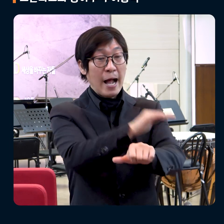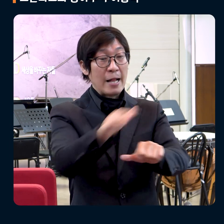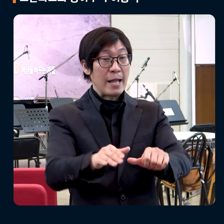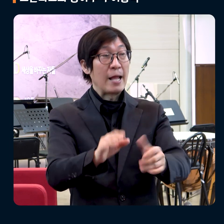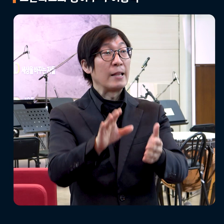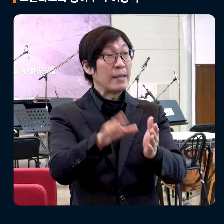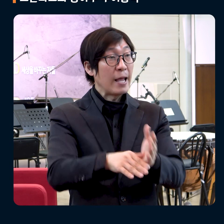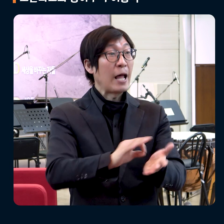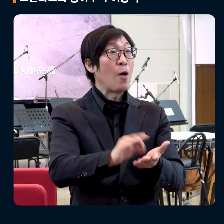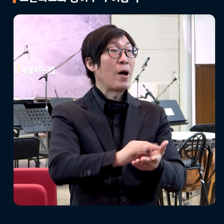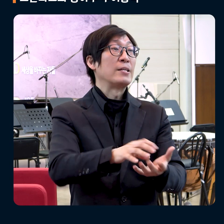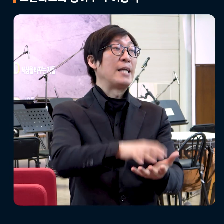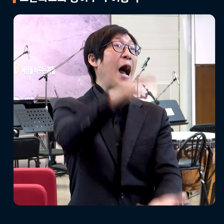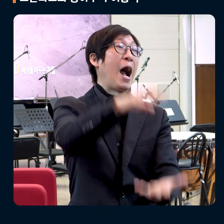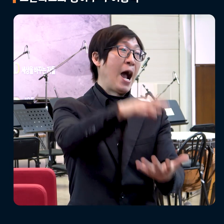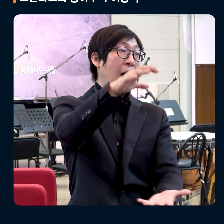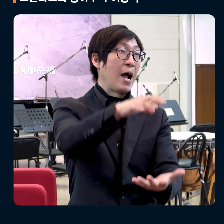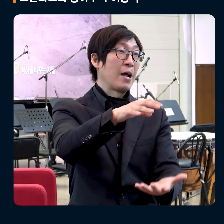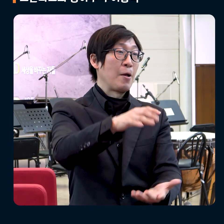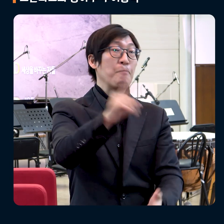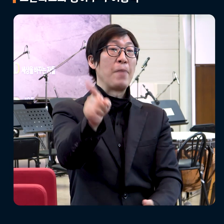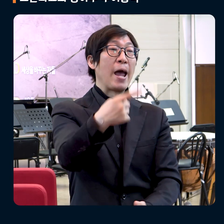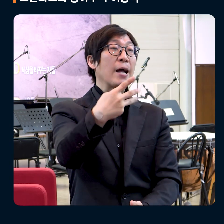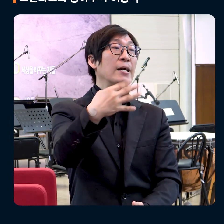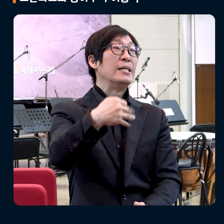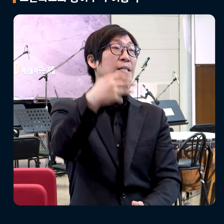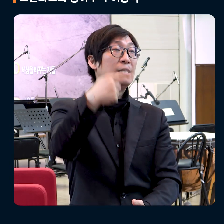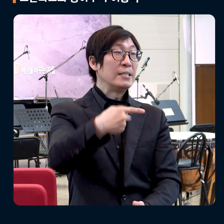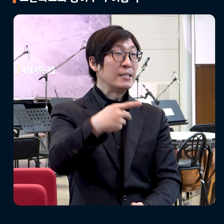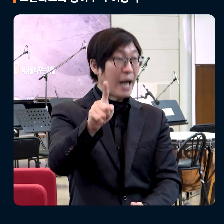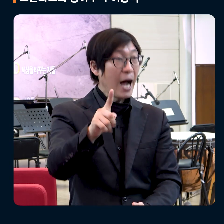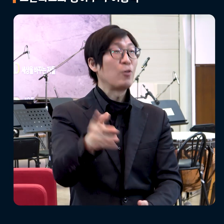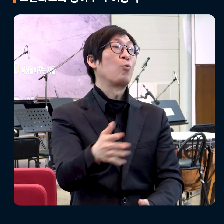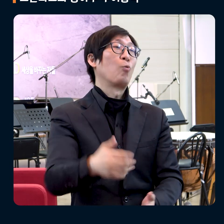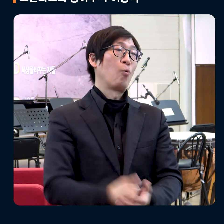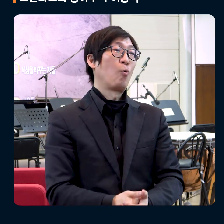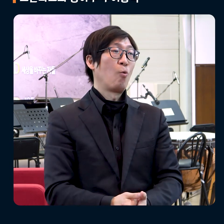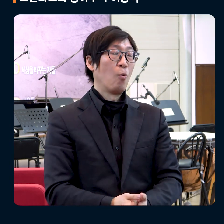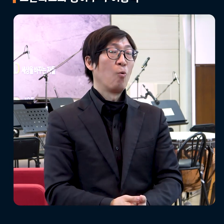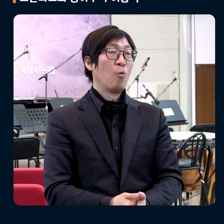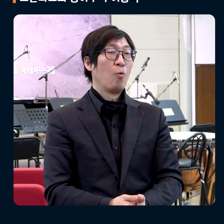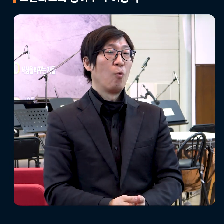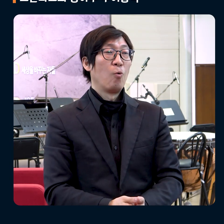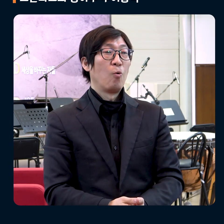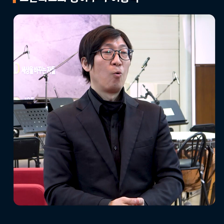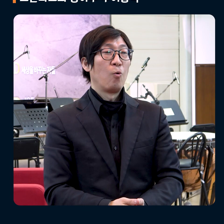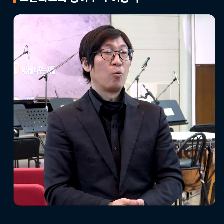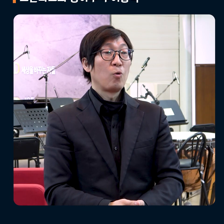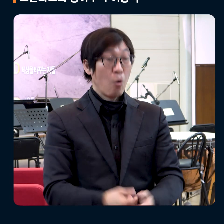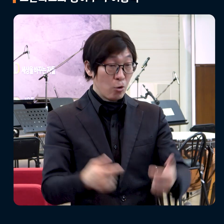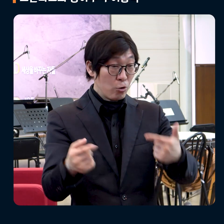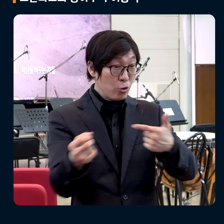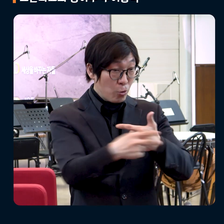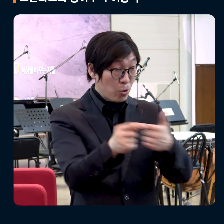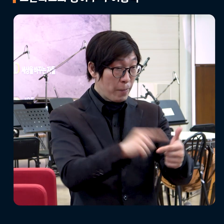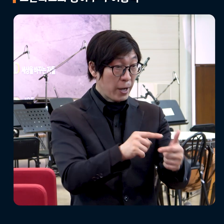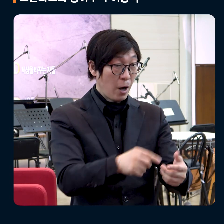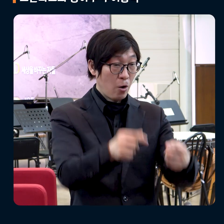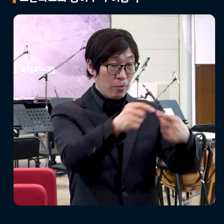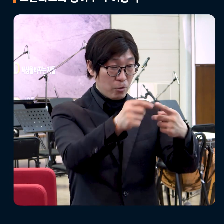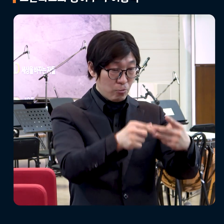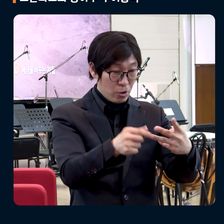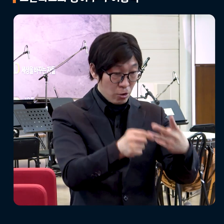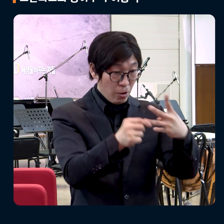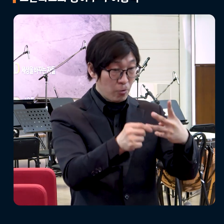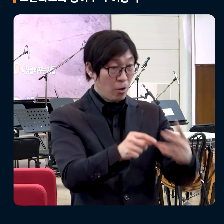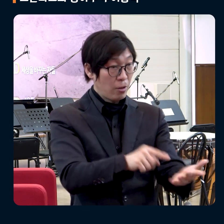때 사용됐던 양입니다. 여러분, 우리는 3번째 등장하는